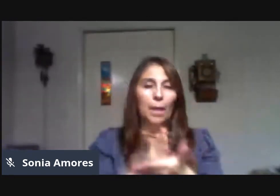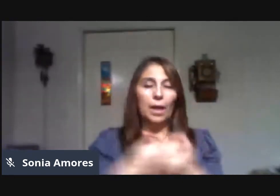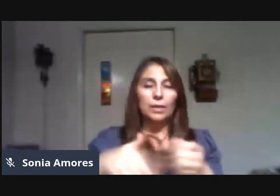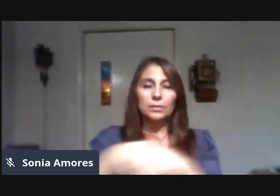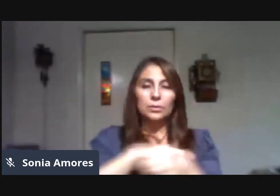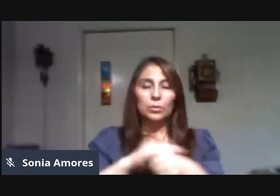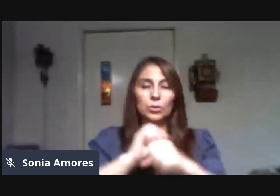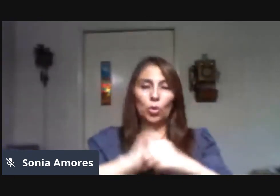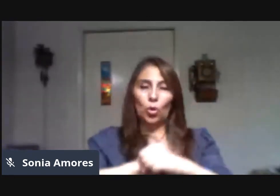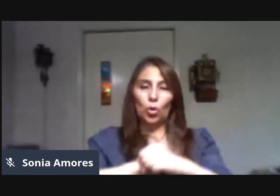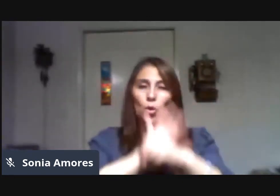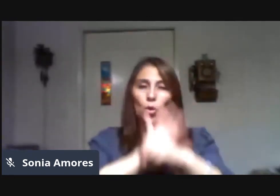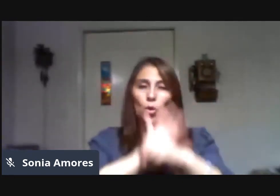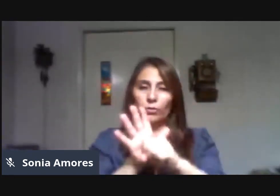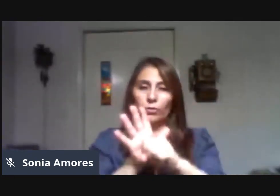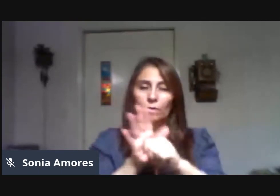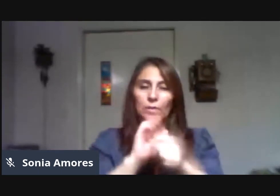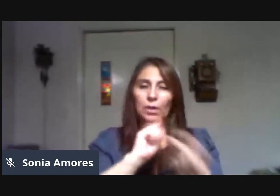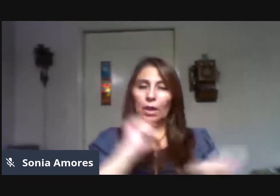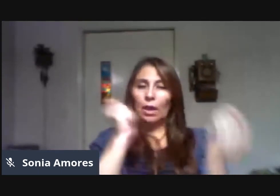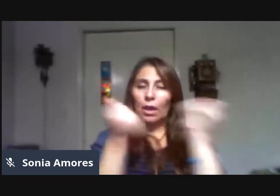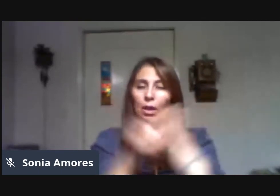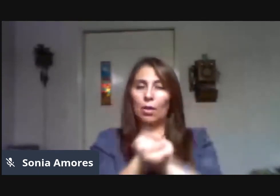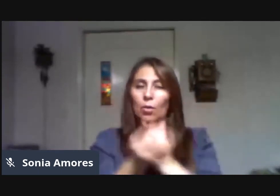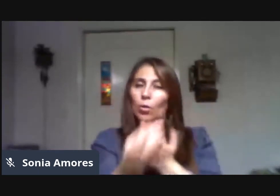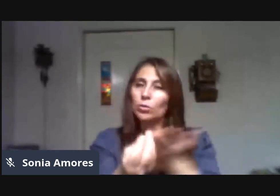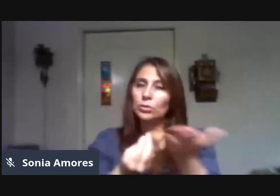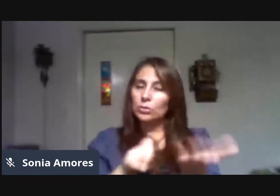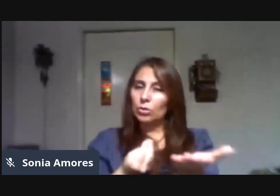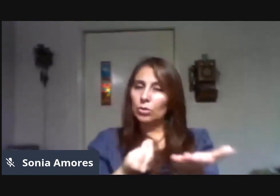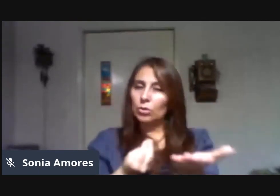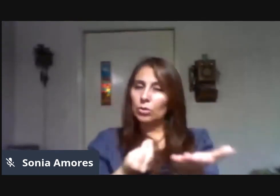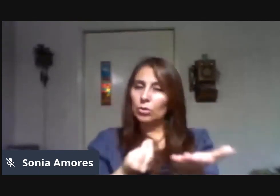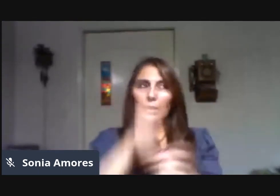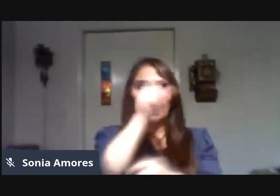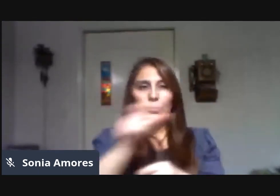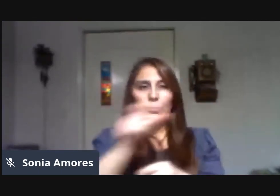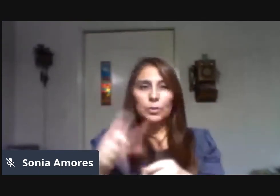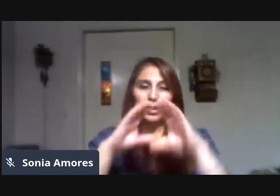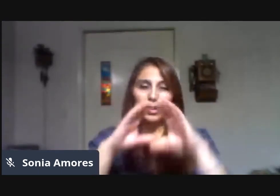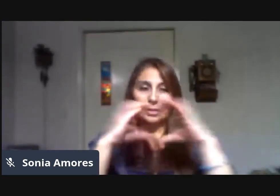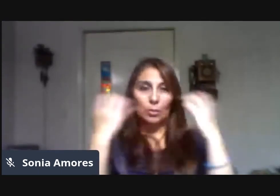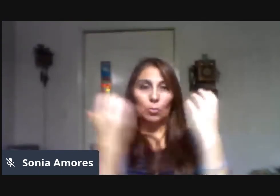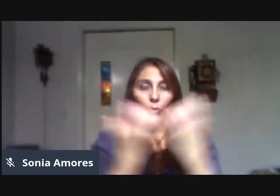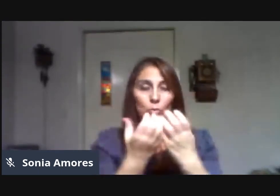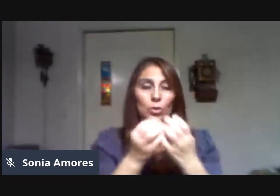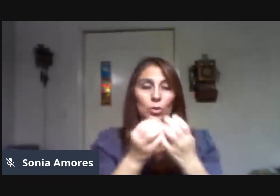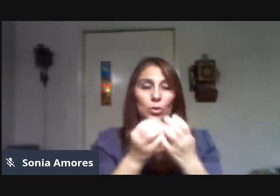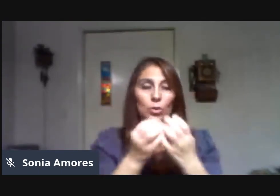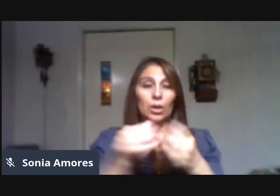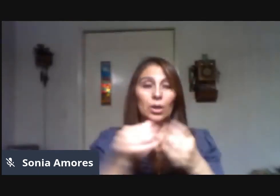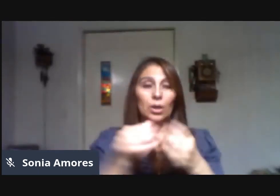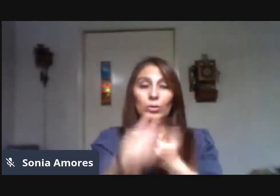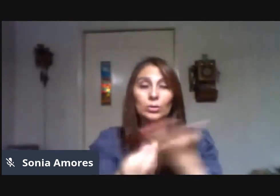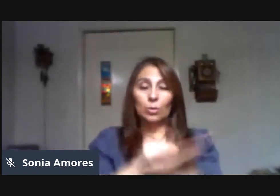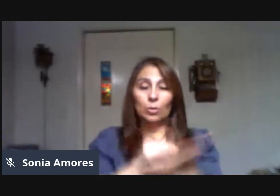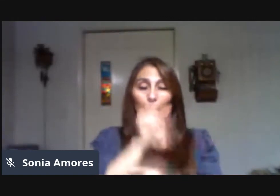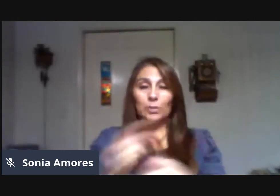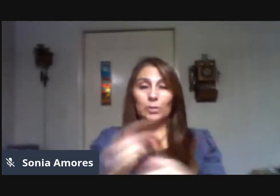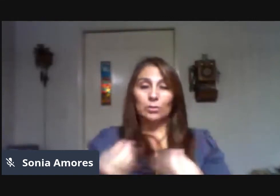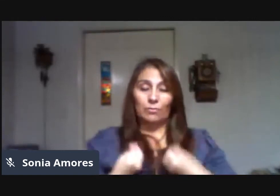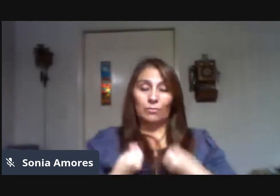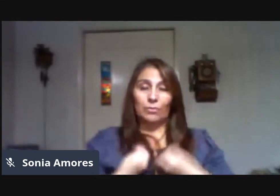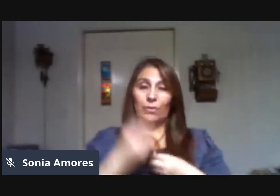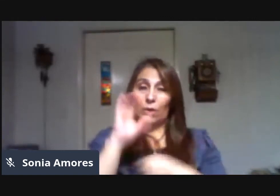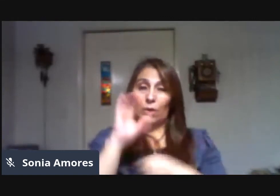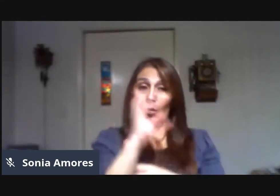condiciones en que la humanidad y los colombianos y las colombianas están viviendo. Porque hay que